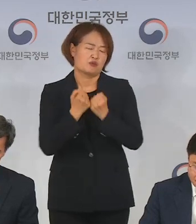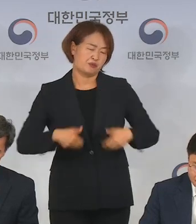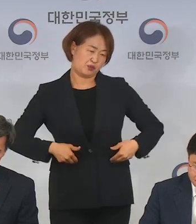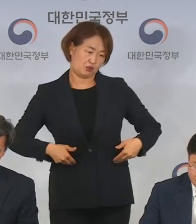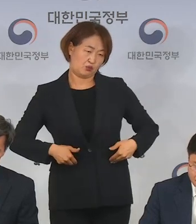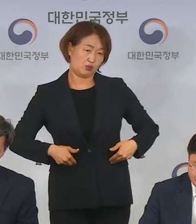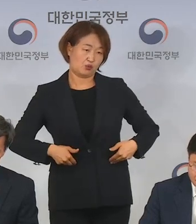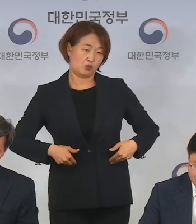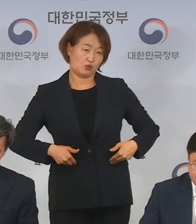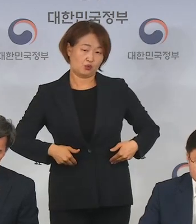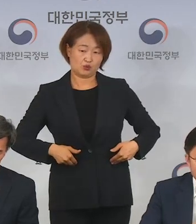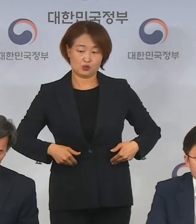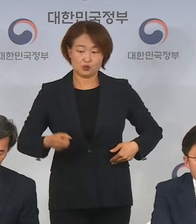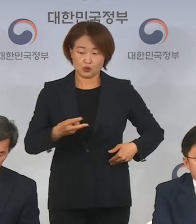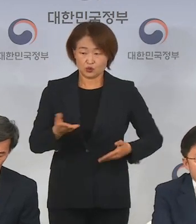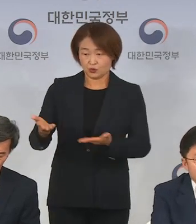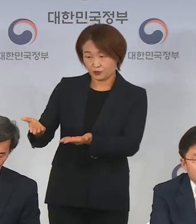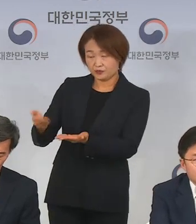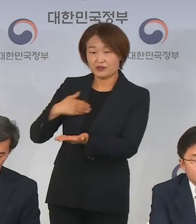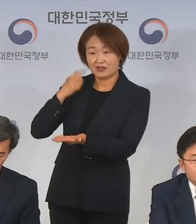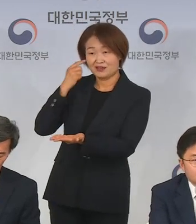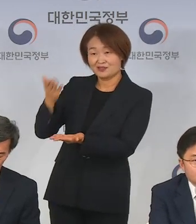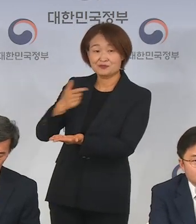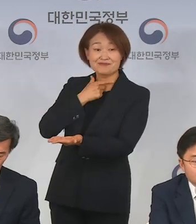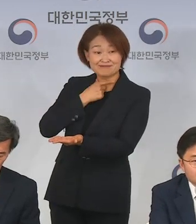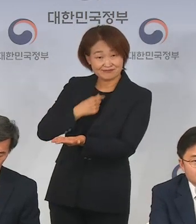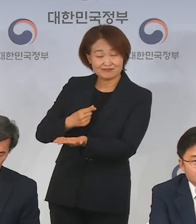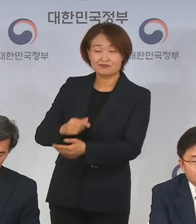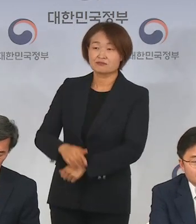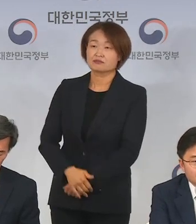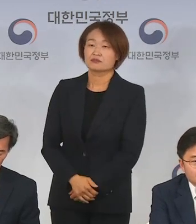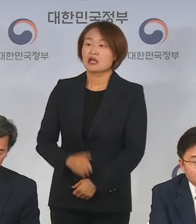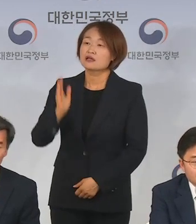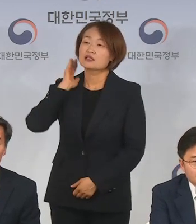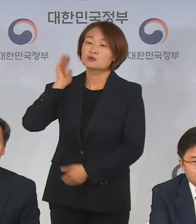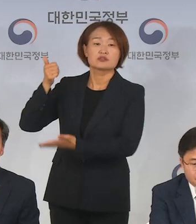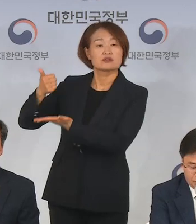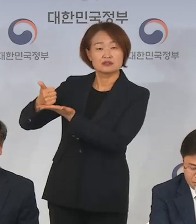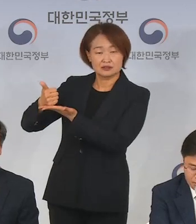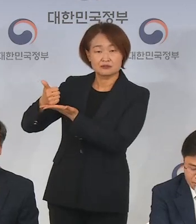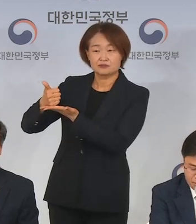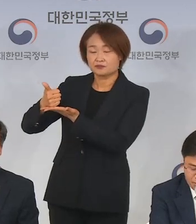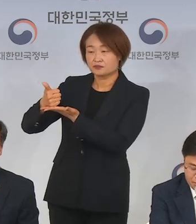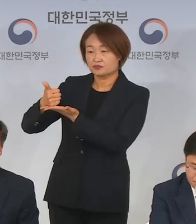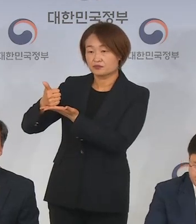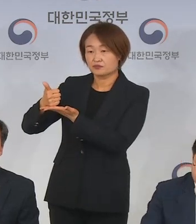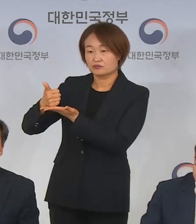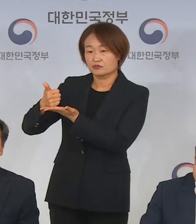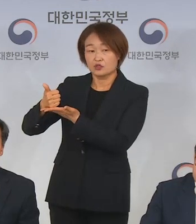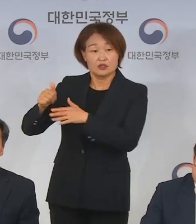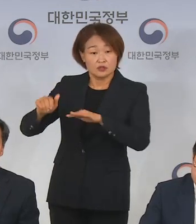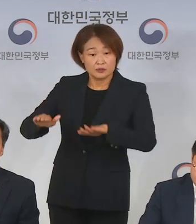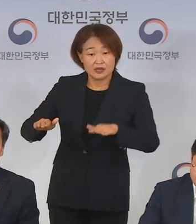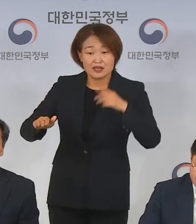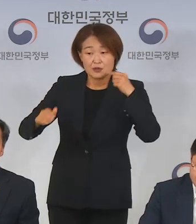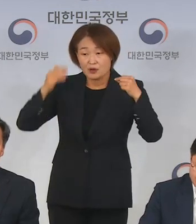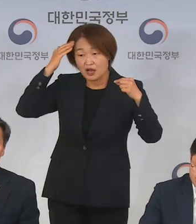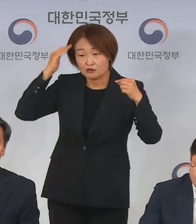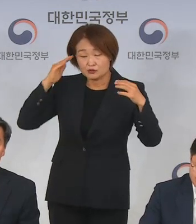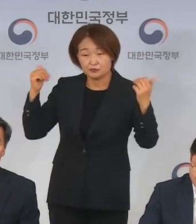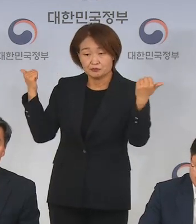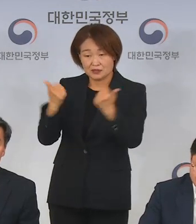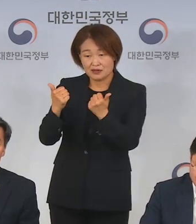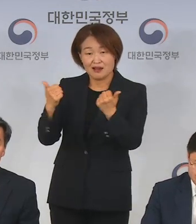그리고 그 차장님께 말씀 여쭤보겠습니다. 그 대통령이 그 한일 정상회담 이후에